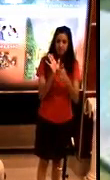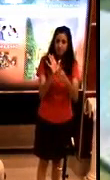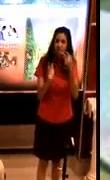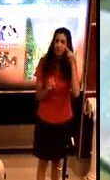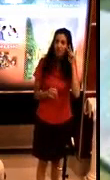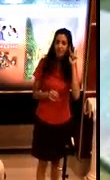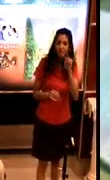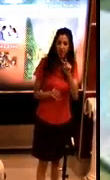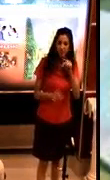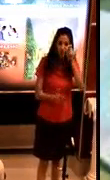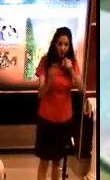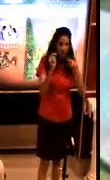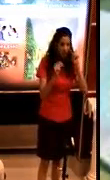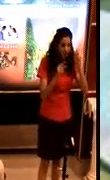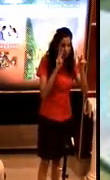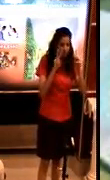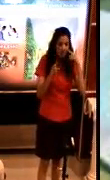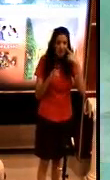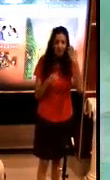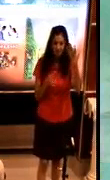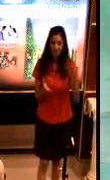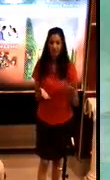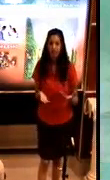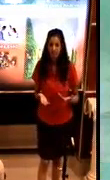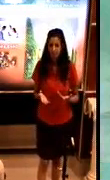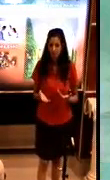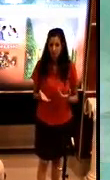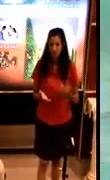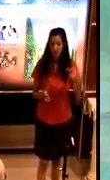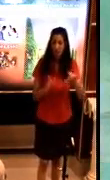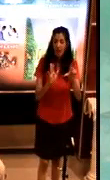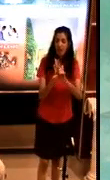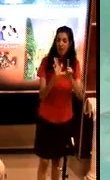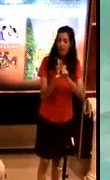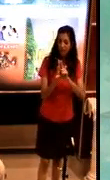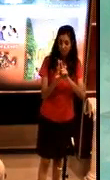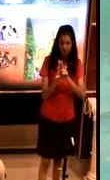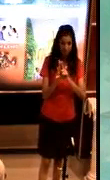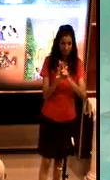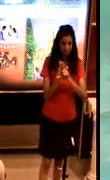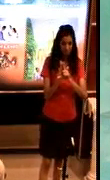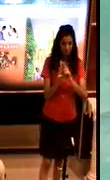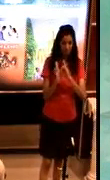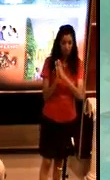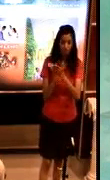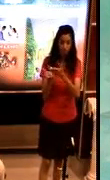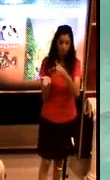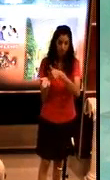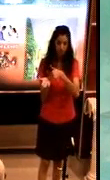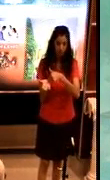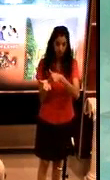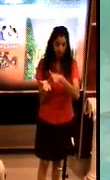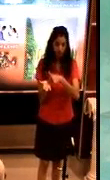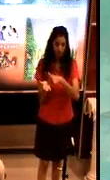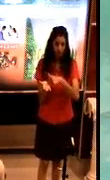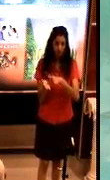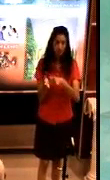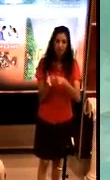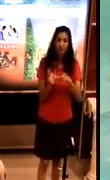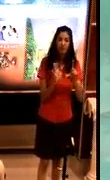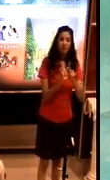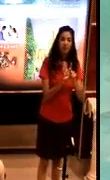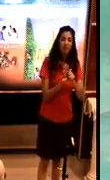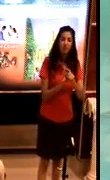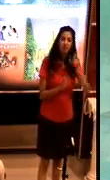ve en el pueblo de Dios. Tenemos que ir a la ley moral, entonces, ya que la Biblia nos habla, ¿verdad?, de que es la ley moral